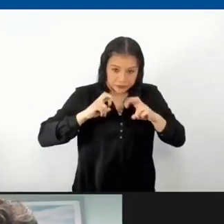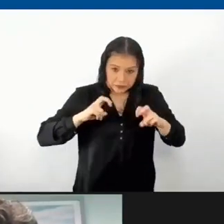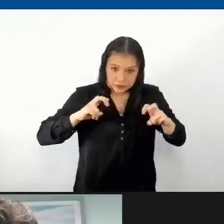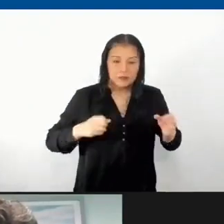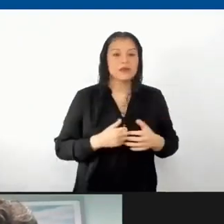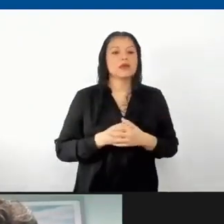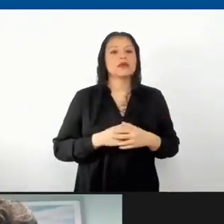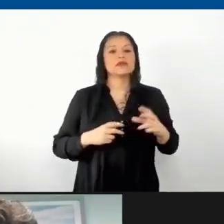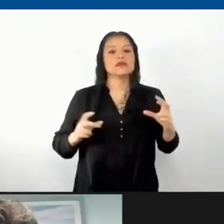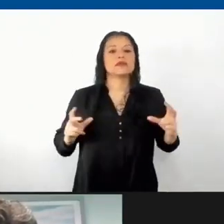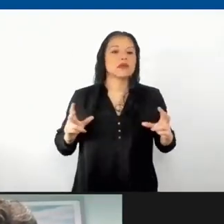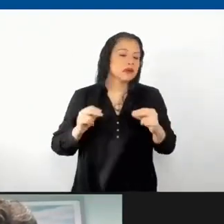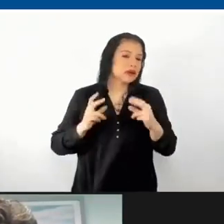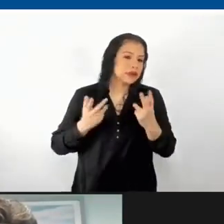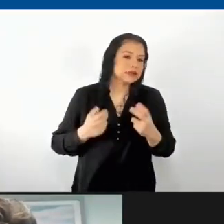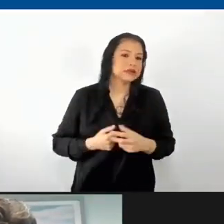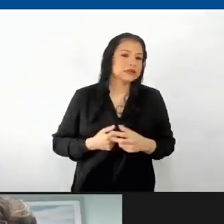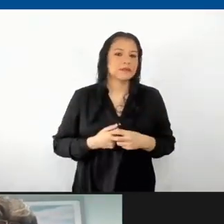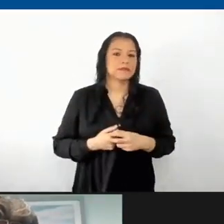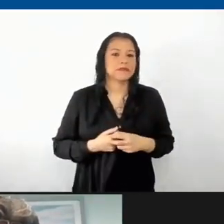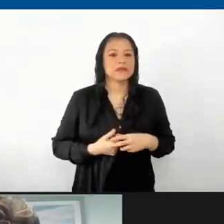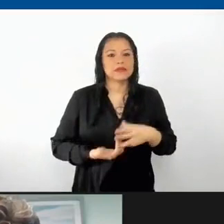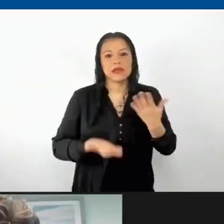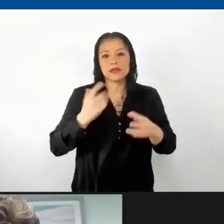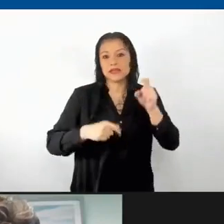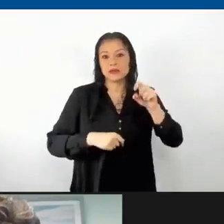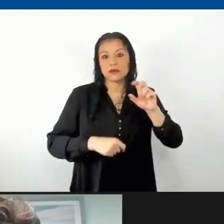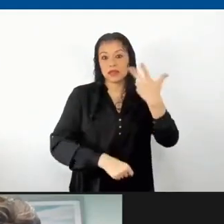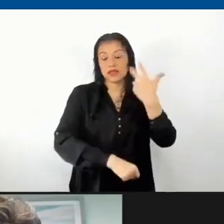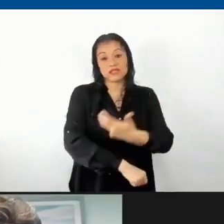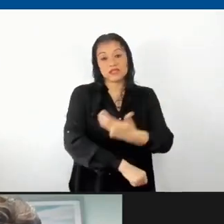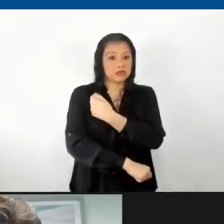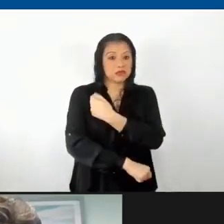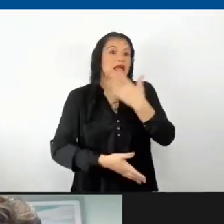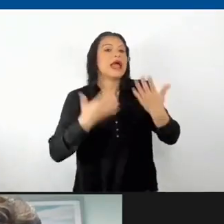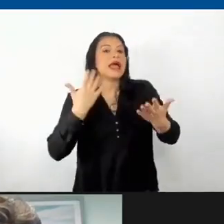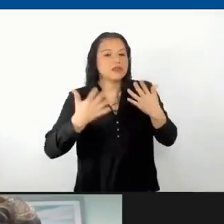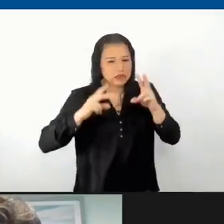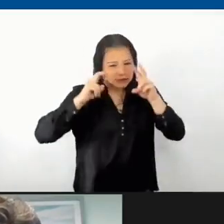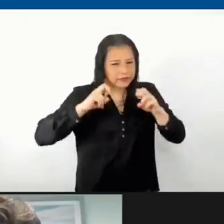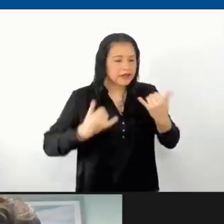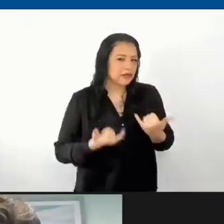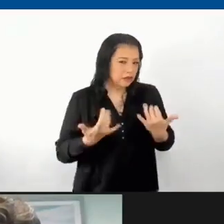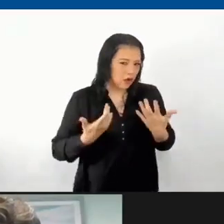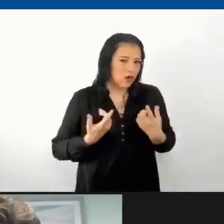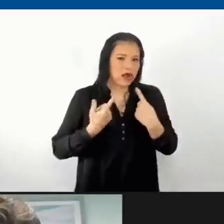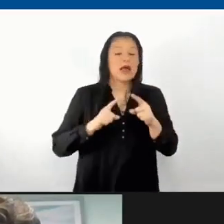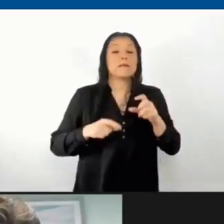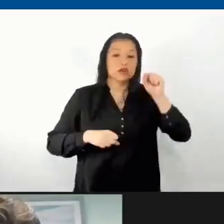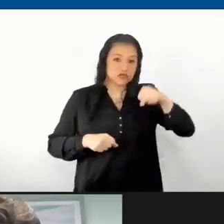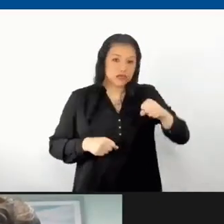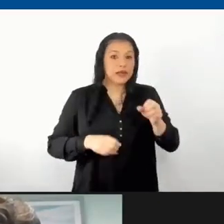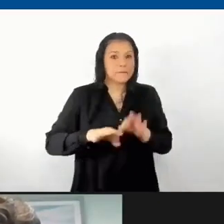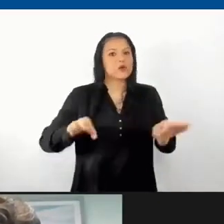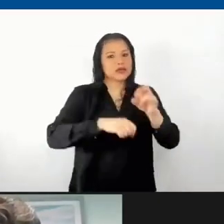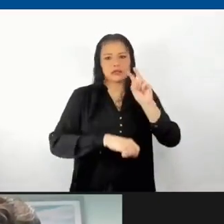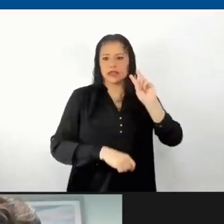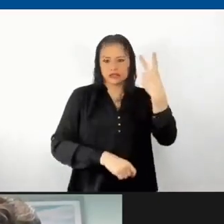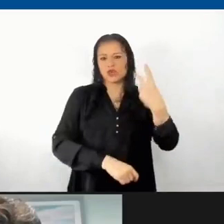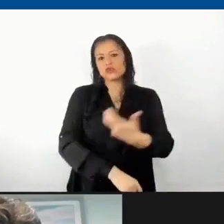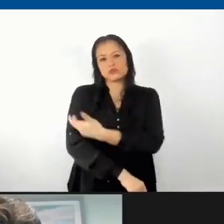señor o la señora, que es, ¿necesitaría una tercera dosis de refuerzo? Eso se está estudiando. Por lo menos que reciba sus 2 dosis, no hay